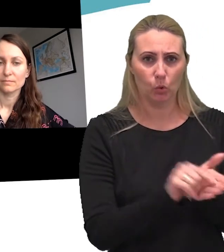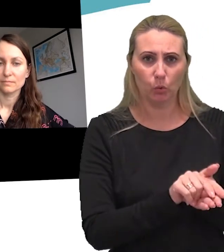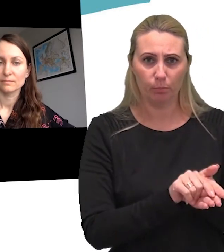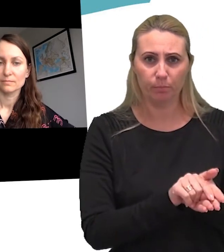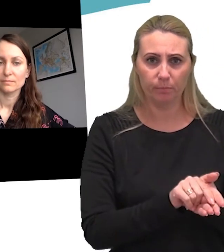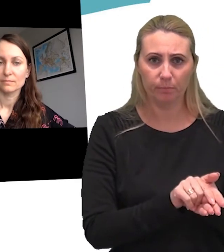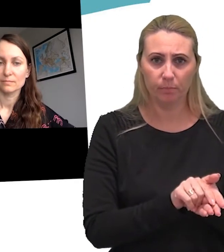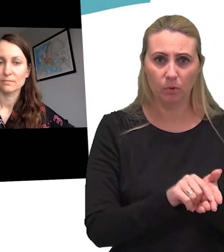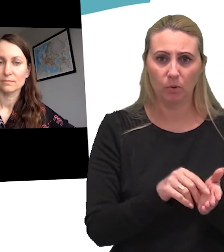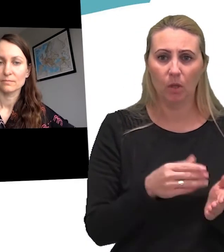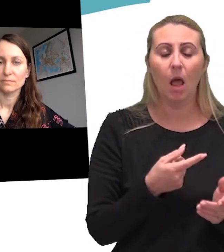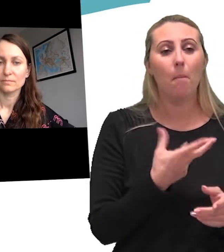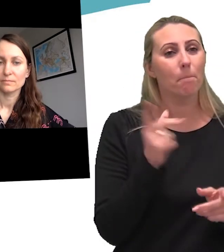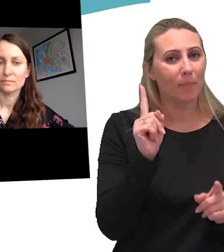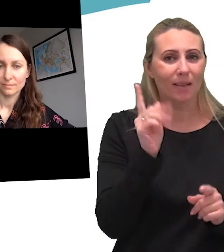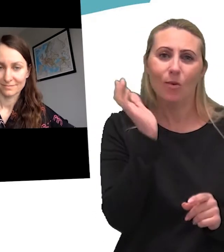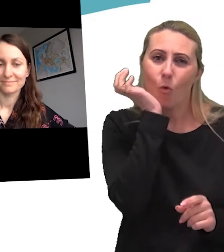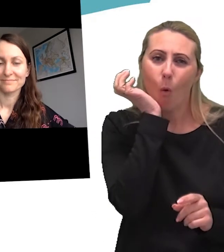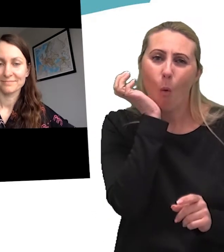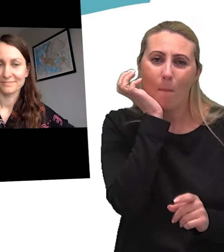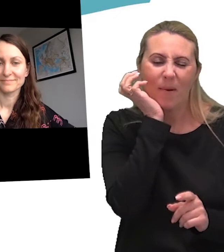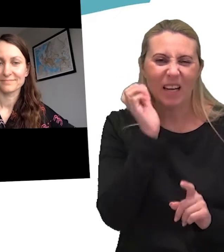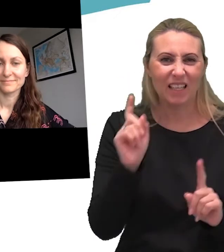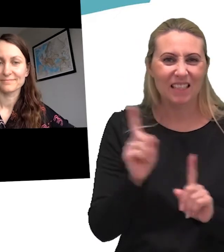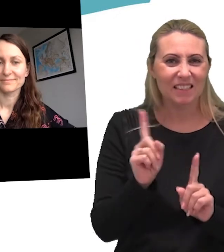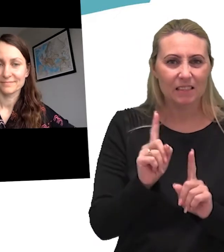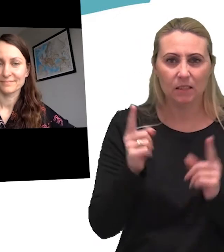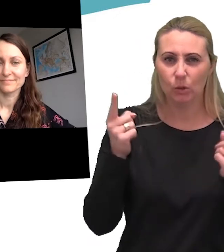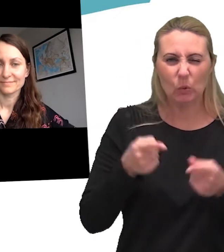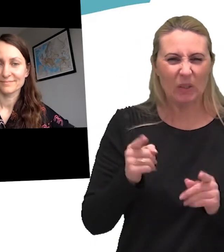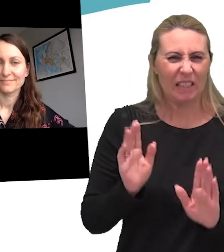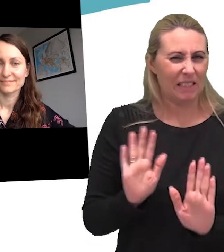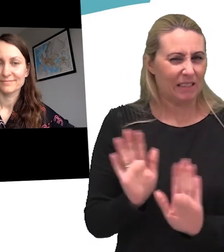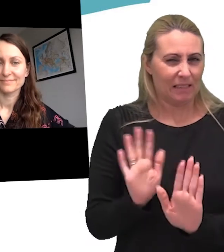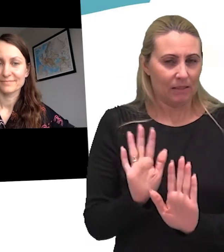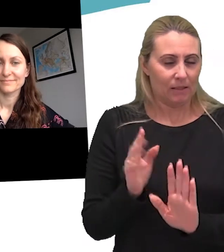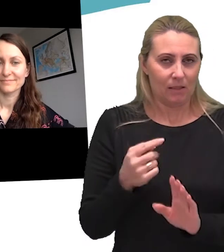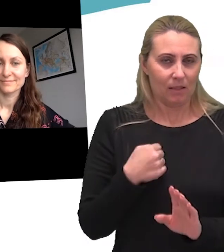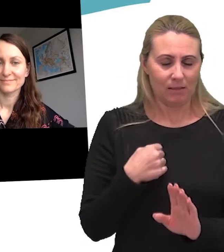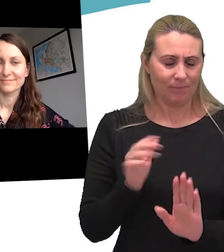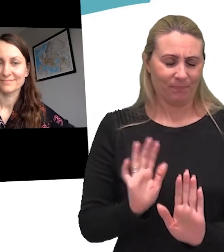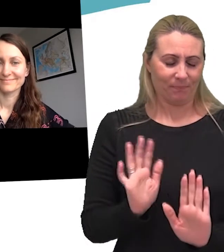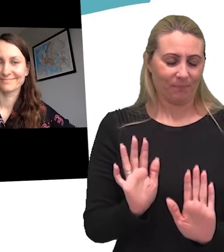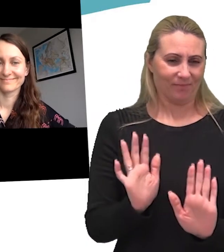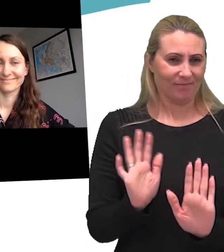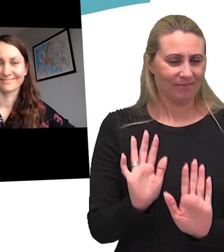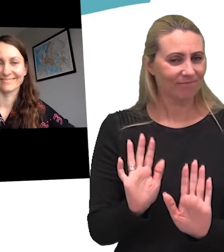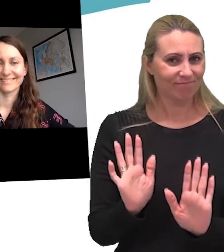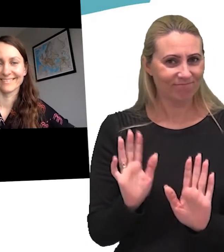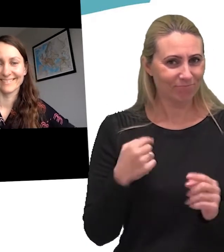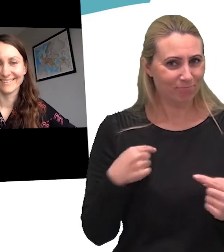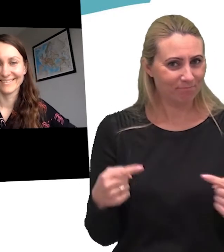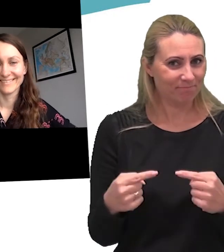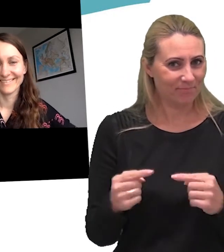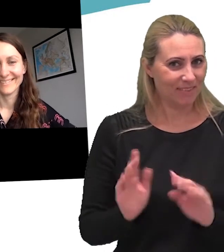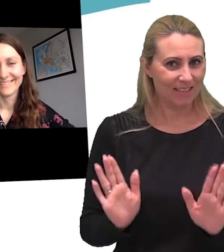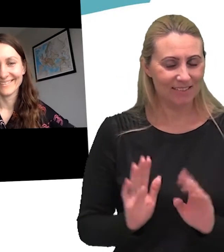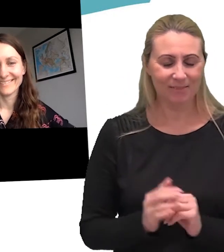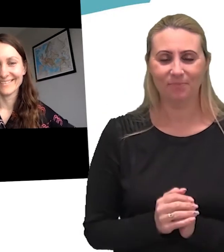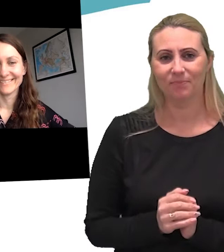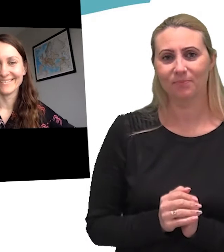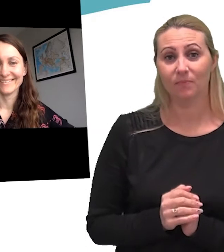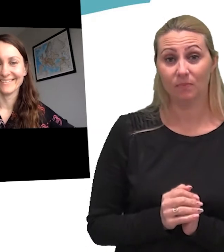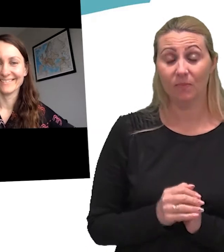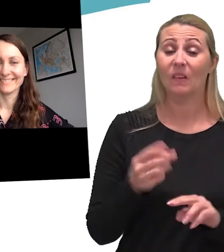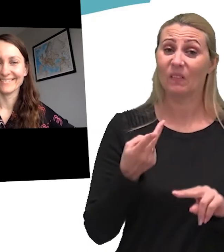tai neturėtų būti kompotukai. Ar svaitytės man net, kai taip daro.